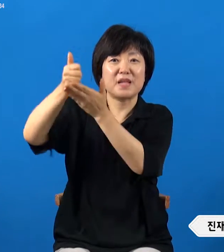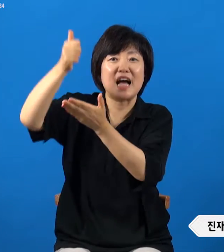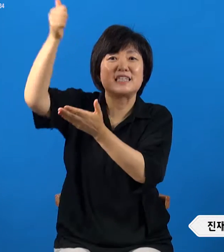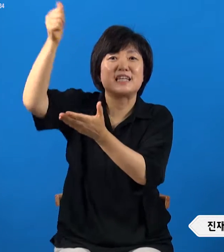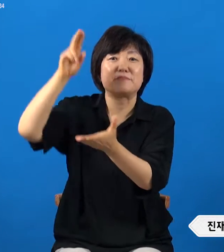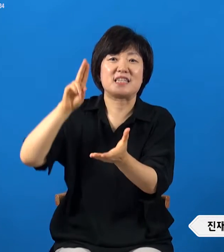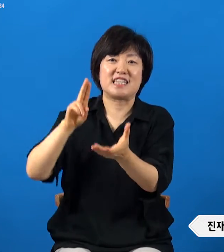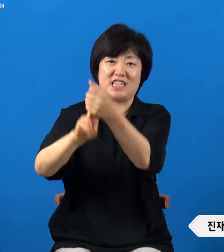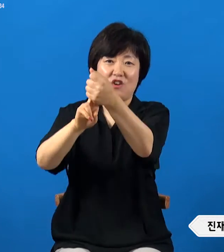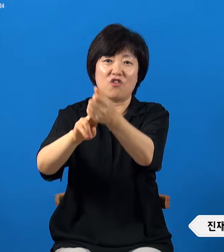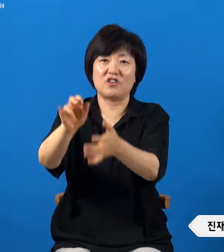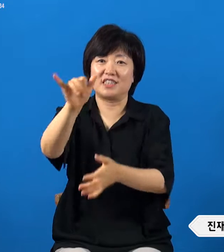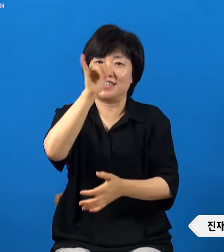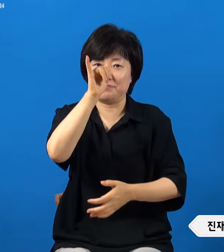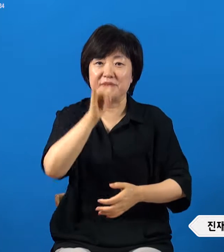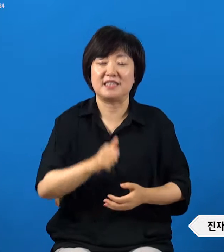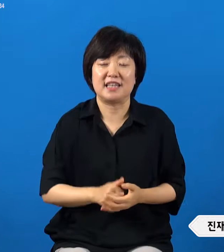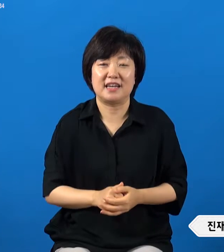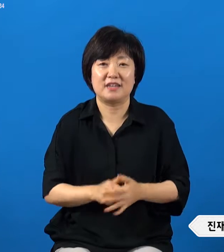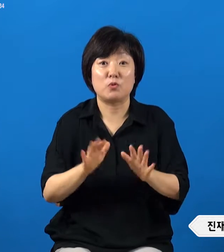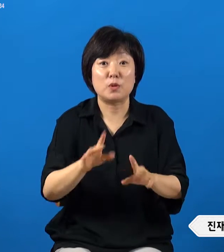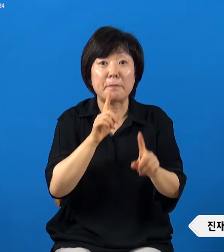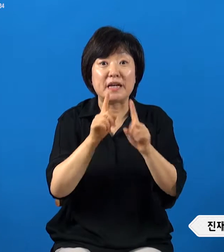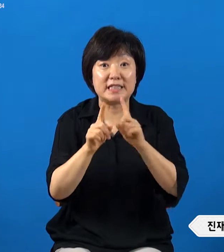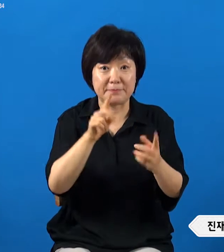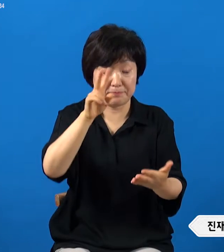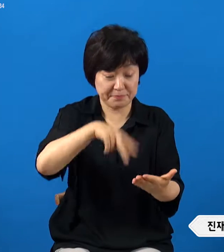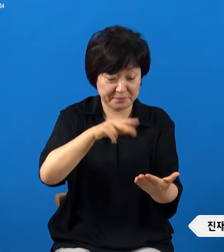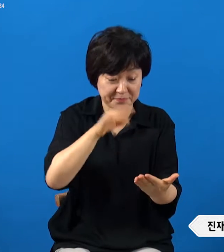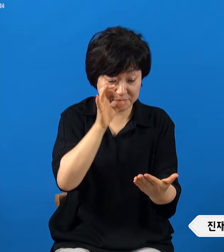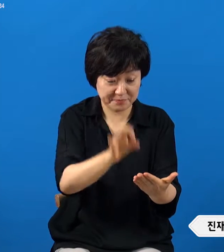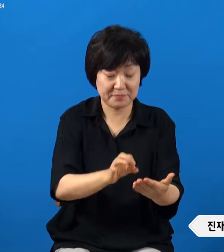기적이 있습니다. 자, 오늘 말씀을 보십시오.